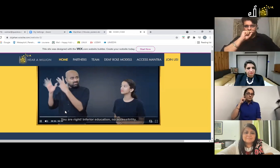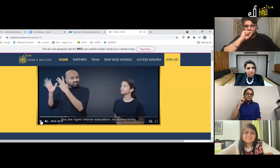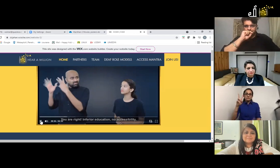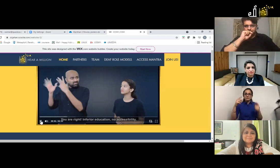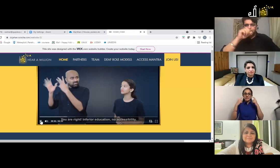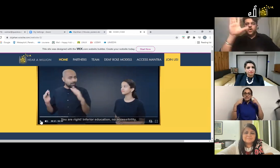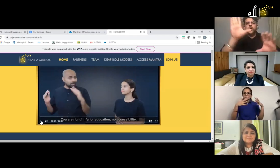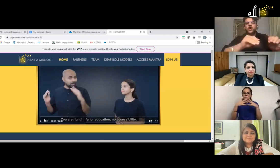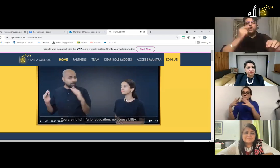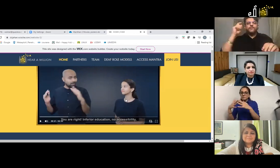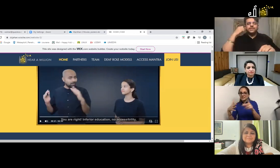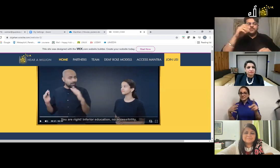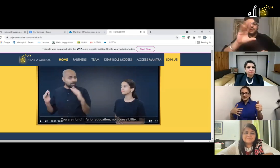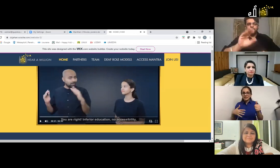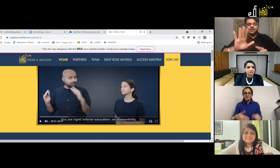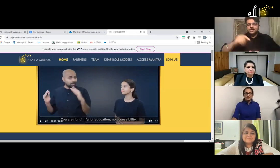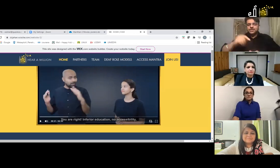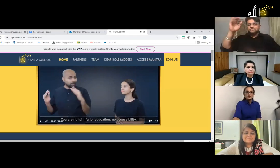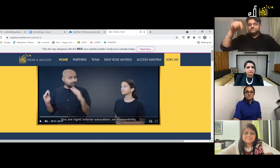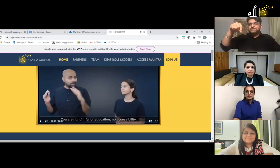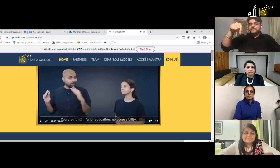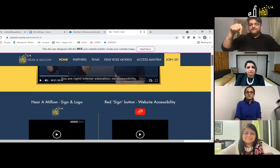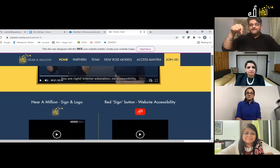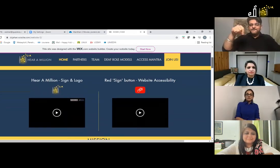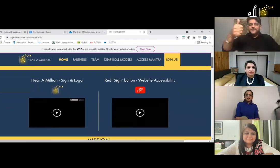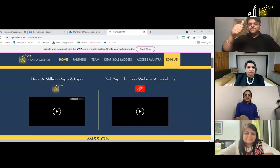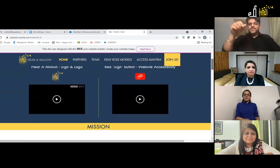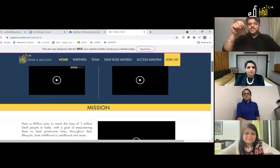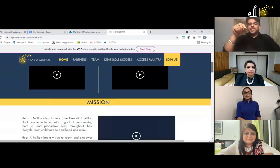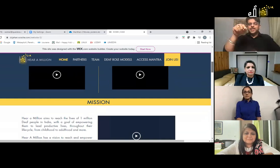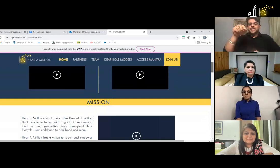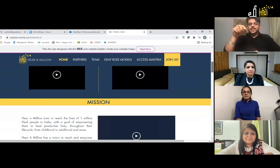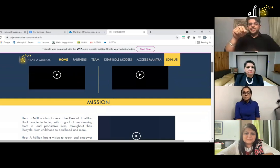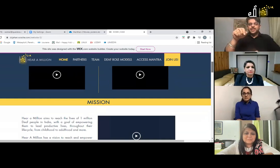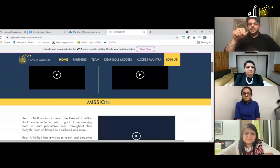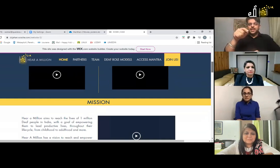कोई पहुंच और कोई समान website. Yeah. Yeah.